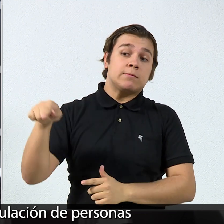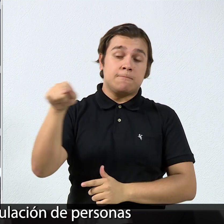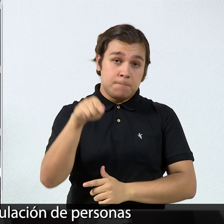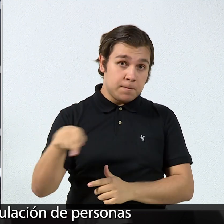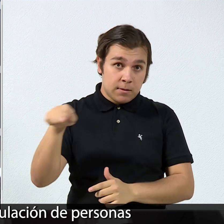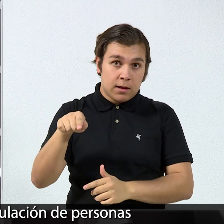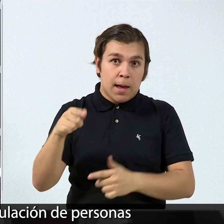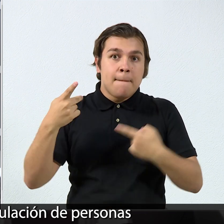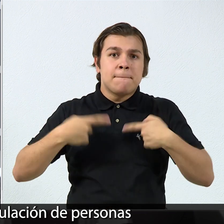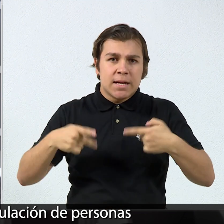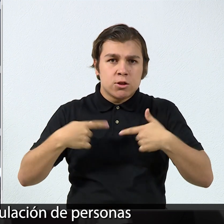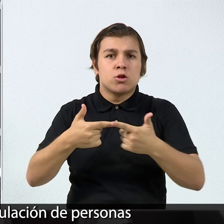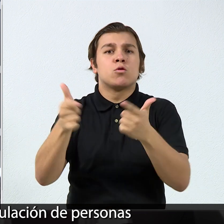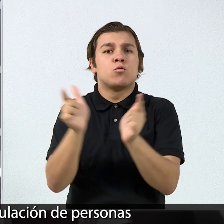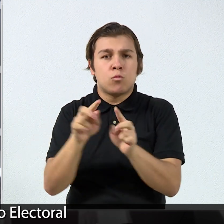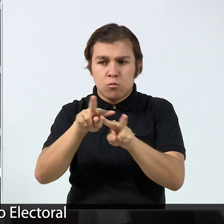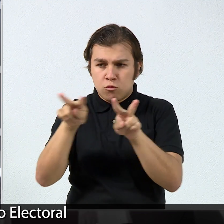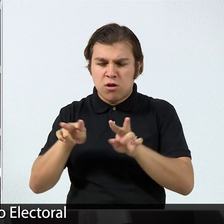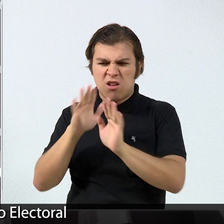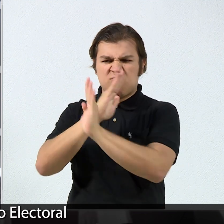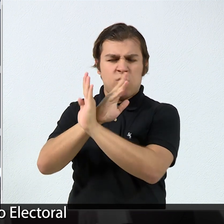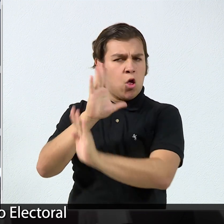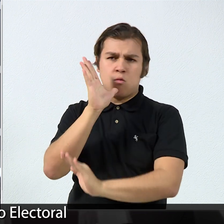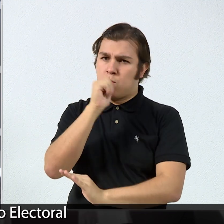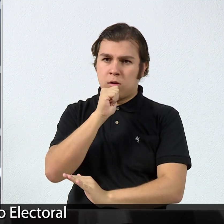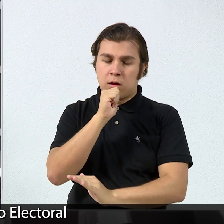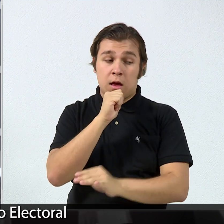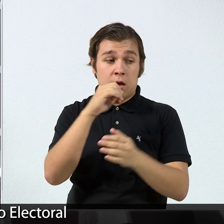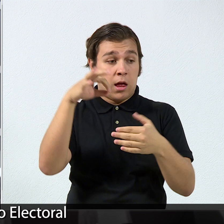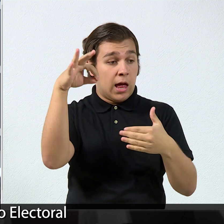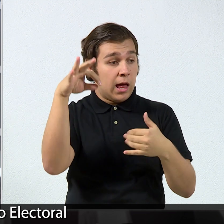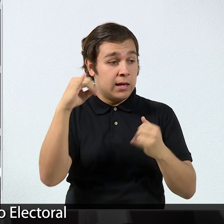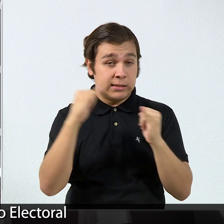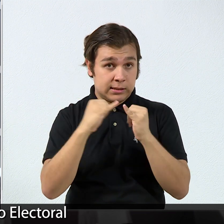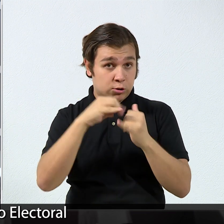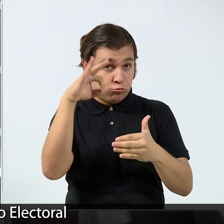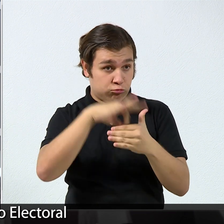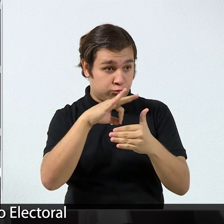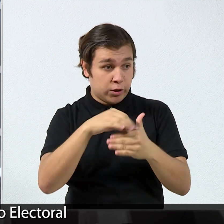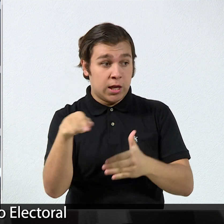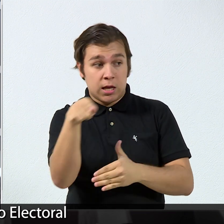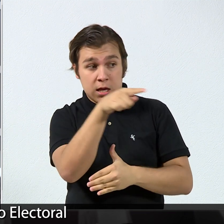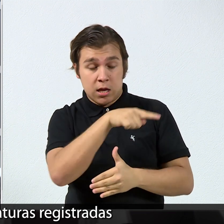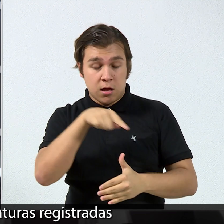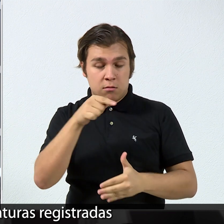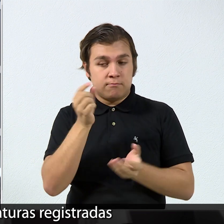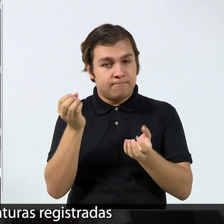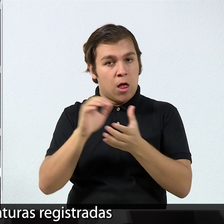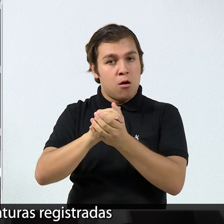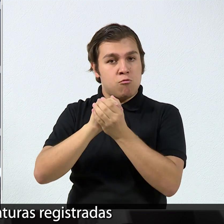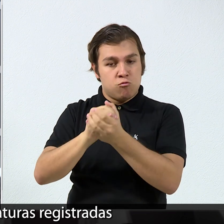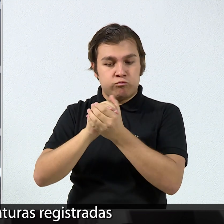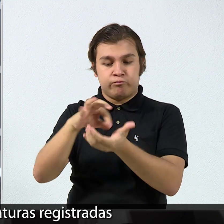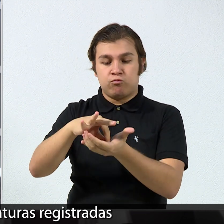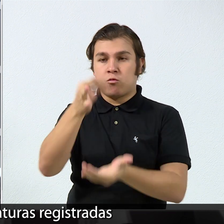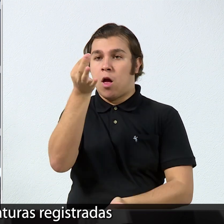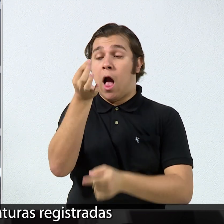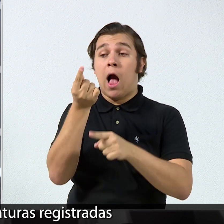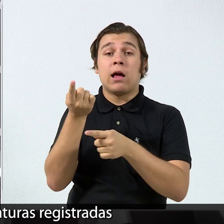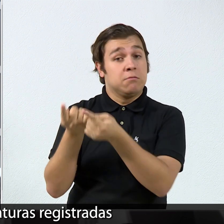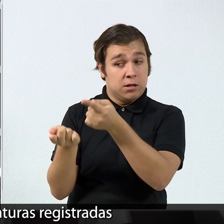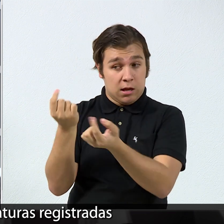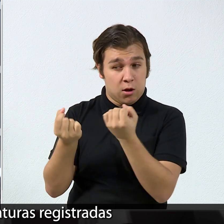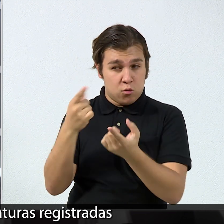de personas en situación de vulnerabilidad, el Instituto Electoral lo resolverá mediante un sorteo entre las candidaturas